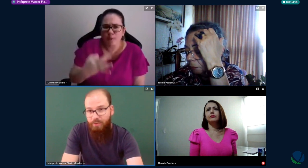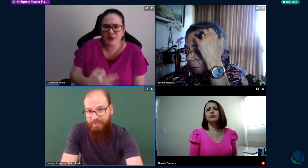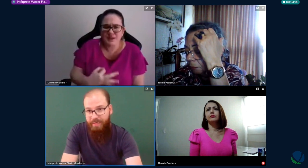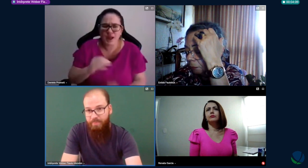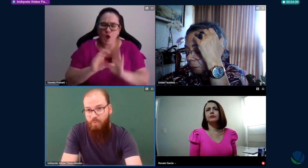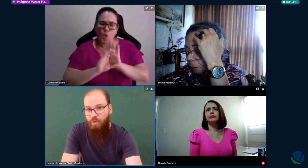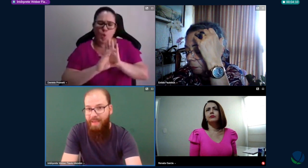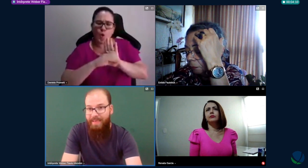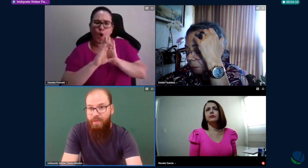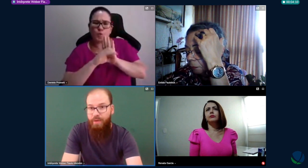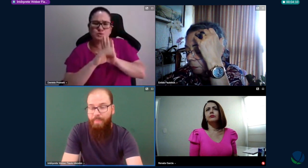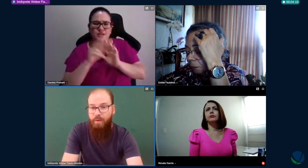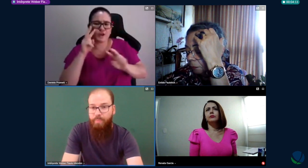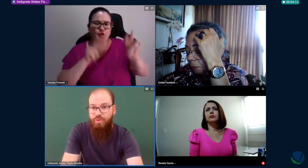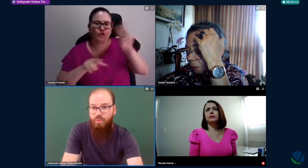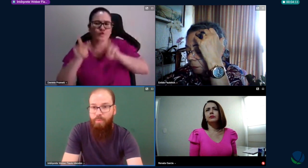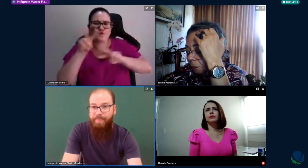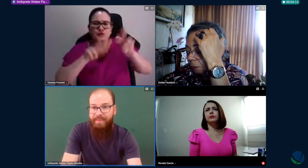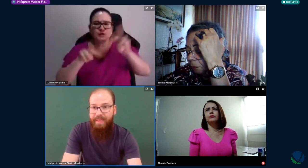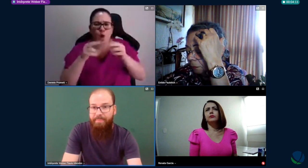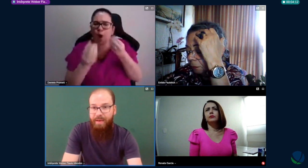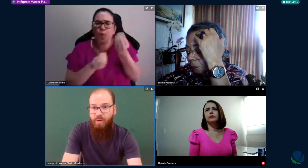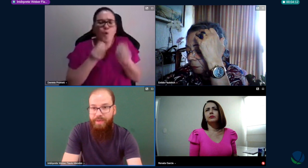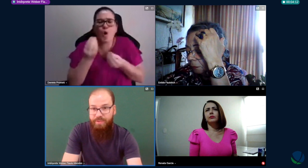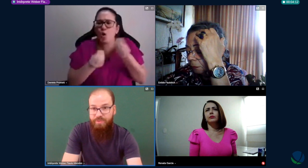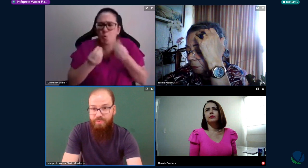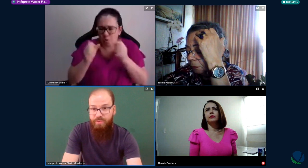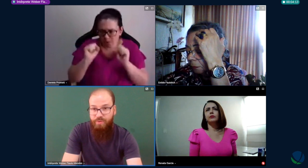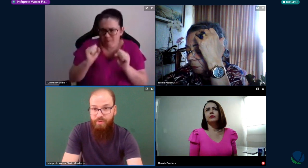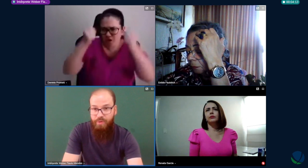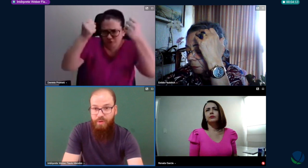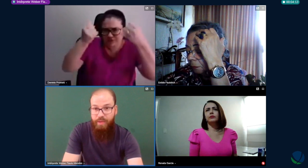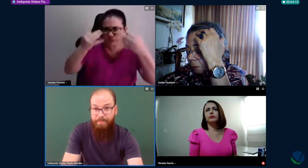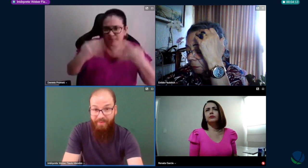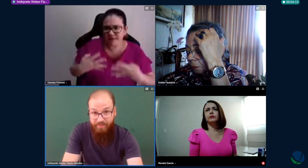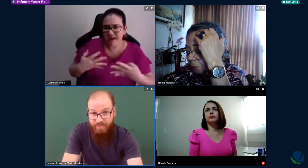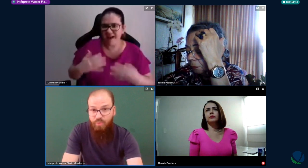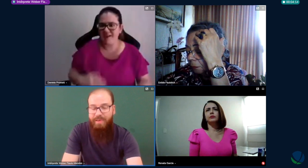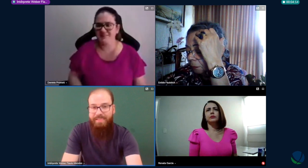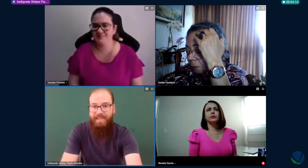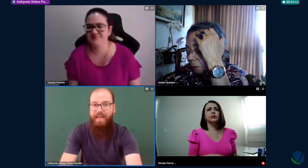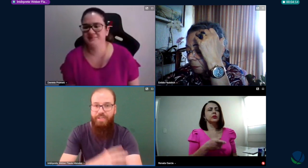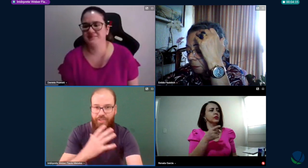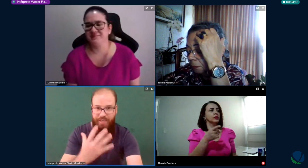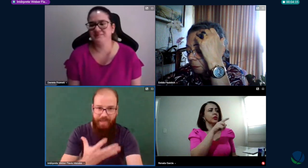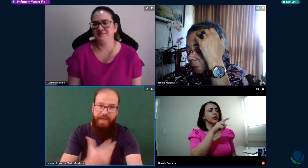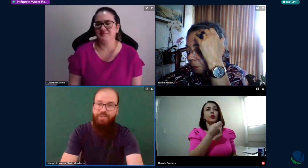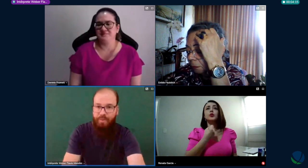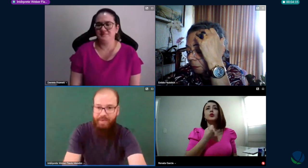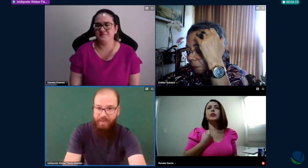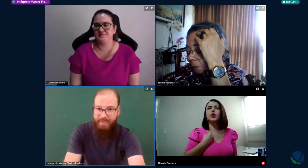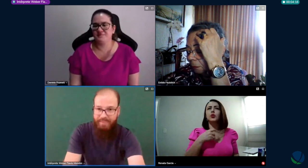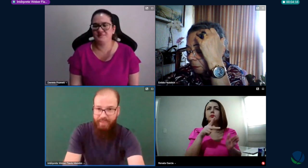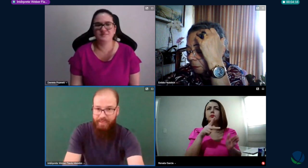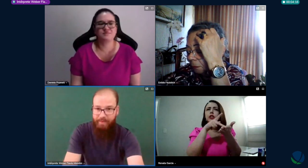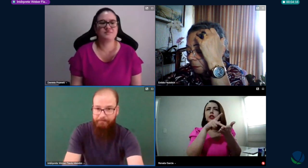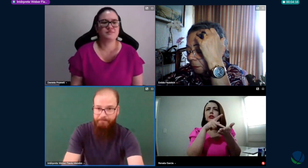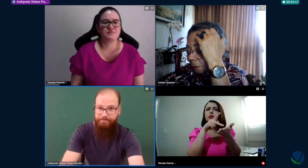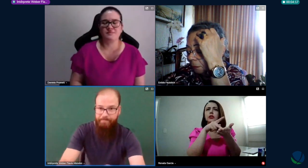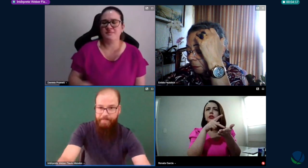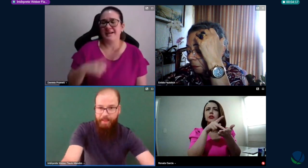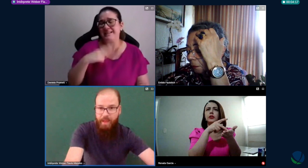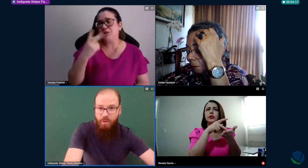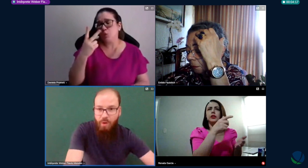no sinal-termo. Como é que eu posso compreender melhor isso, para visualizar e enxergar isso de uma maneira mais